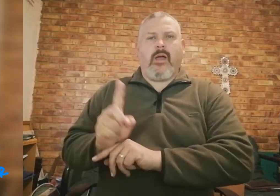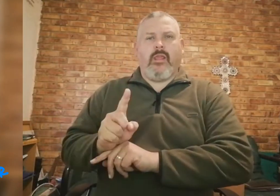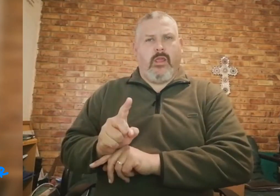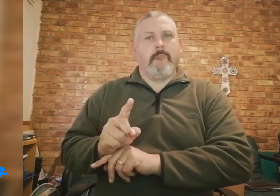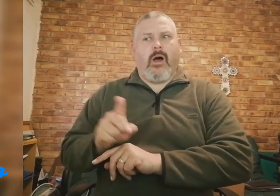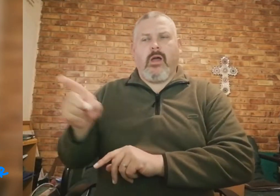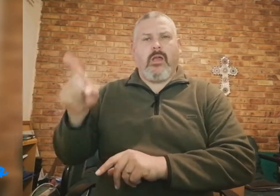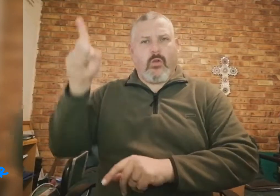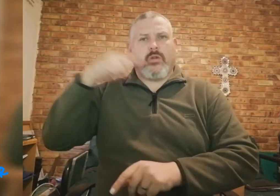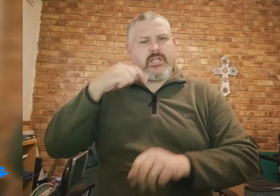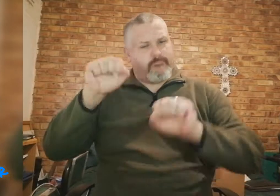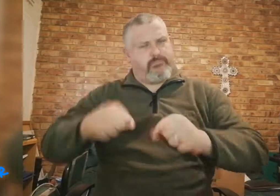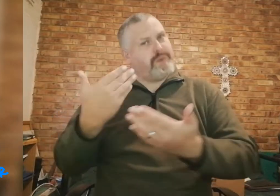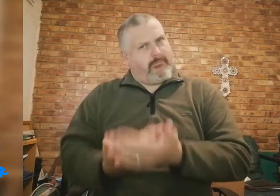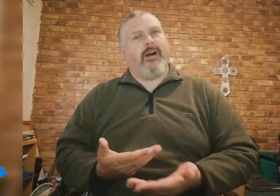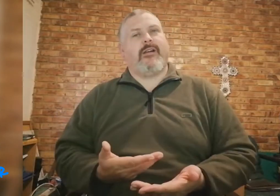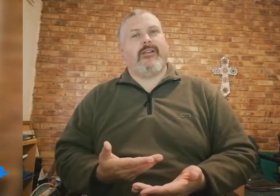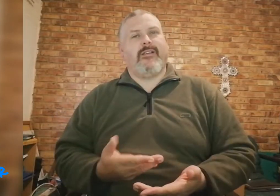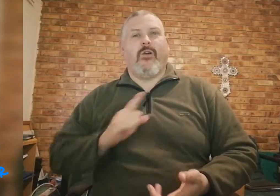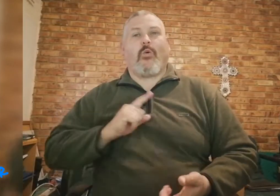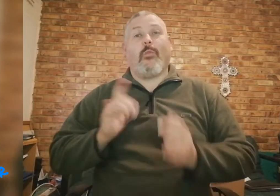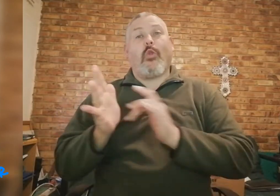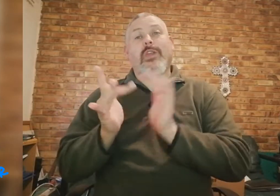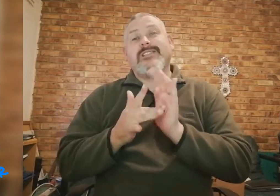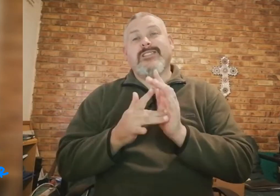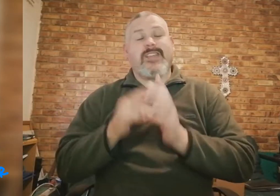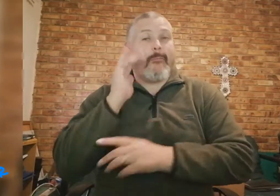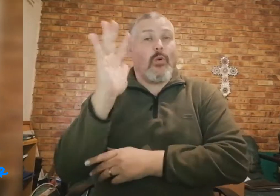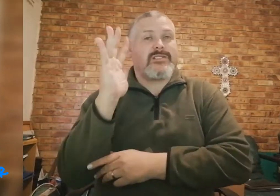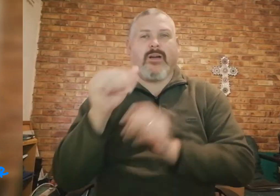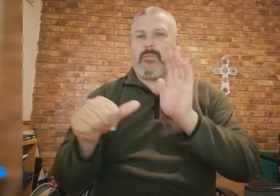mag nie, maar God sê, mag, hoe kom Jesus boodskap,